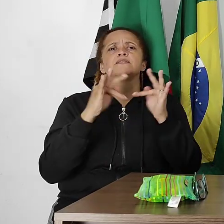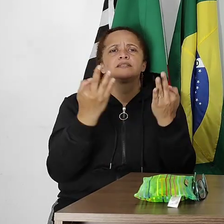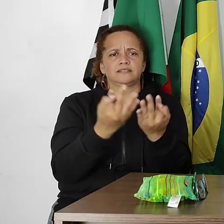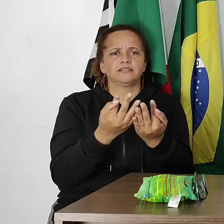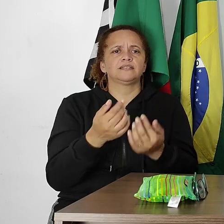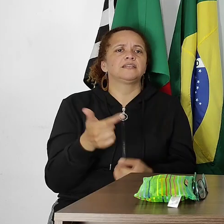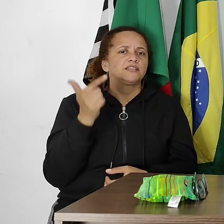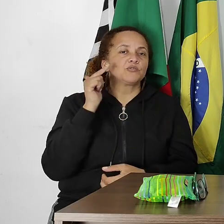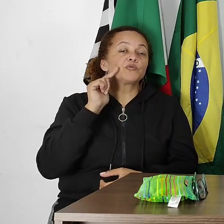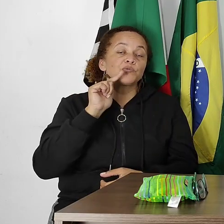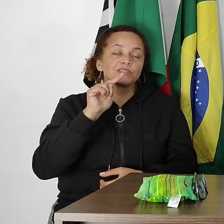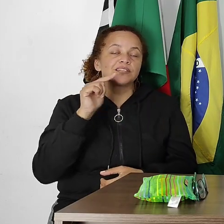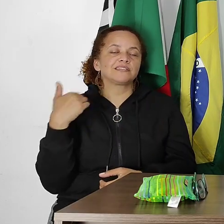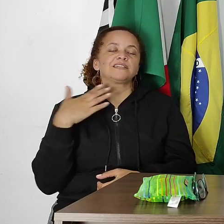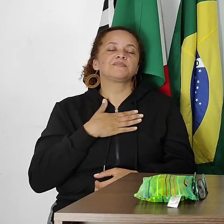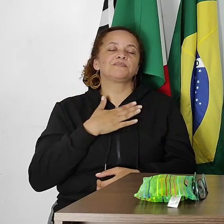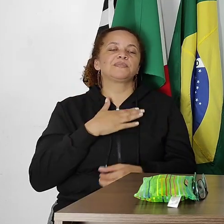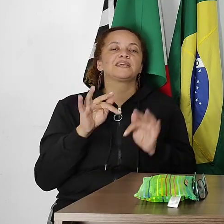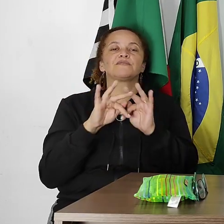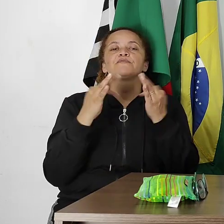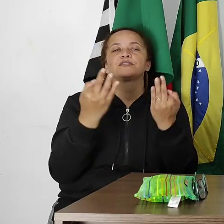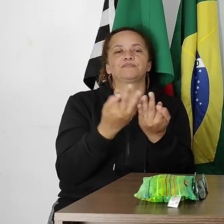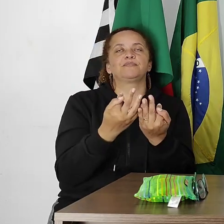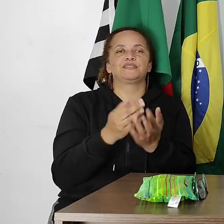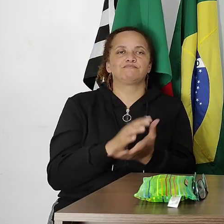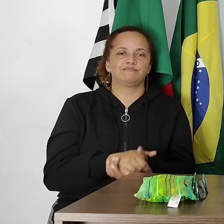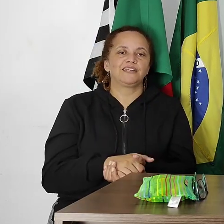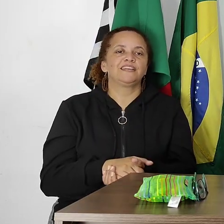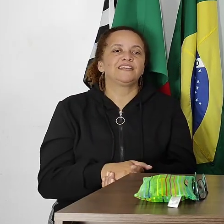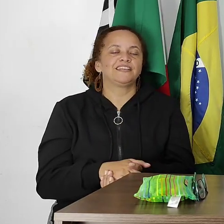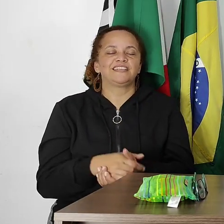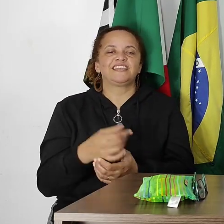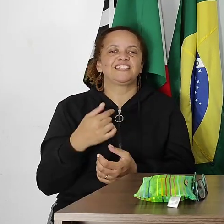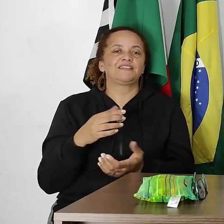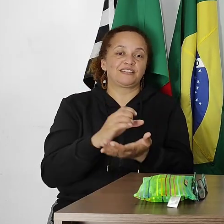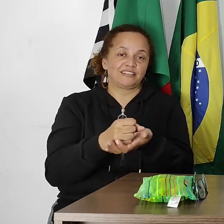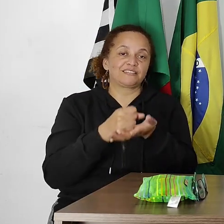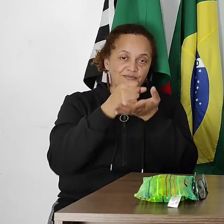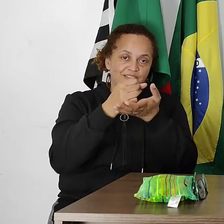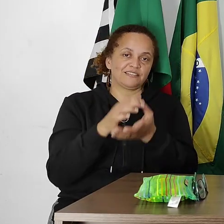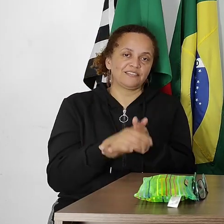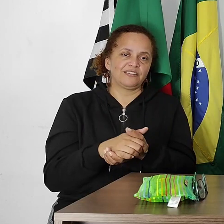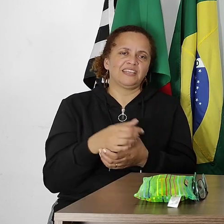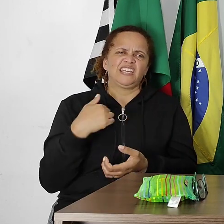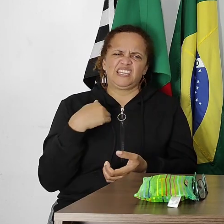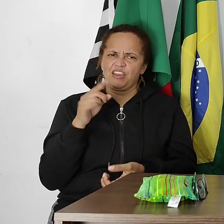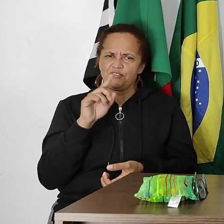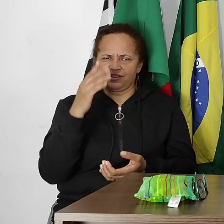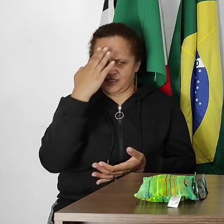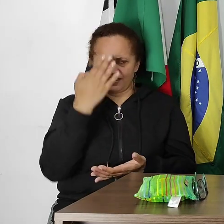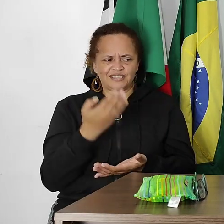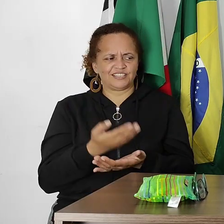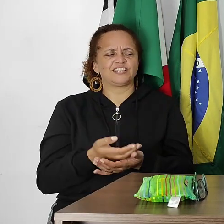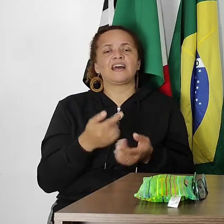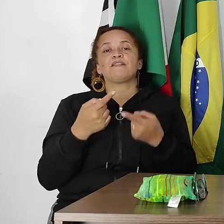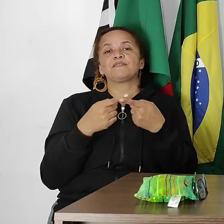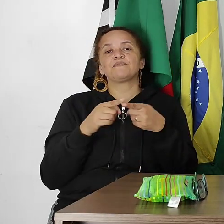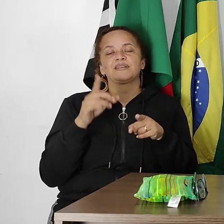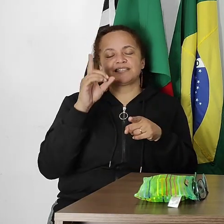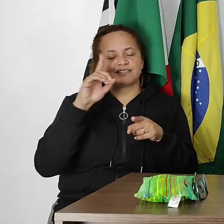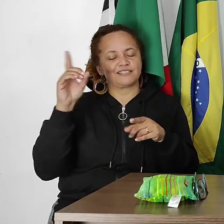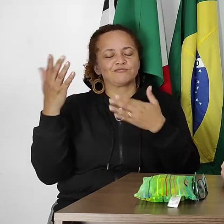para Jesus. Eu falei, nossa, e eu sempre não acreditava, né? Porque eu não acreditava mesmo. E aí Deus